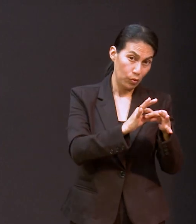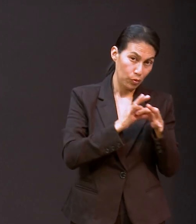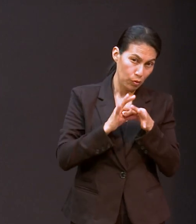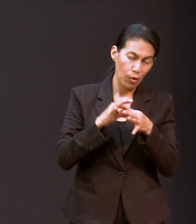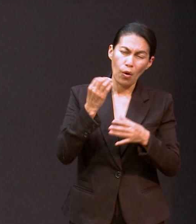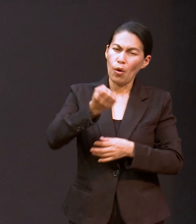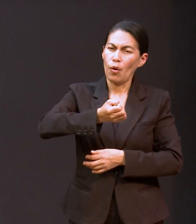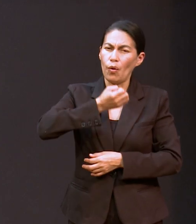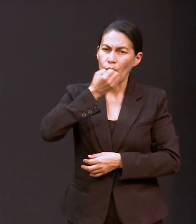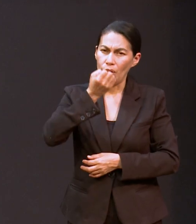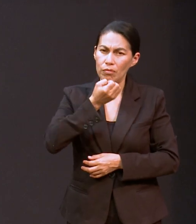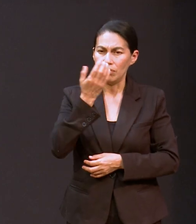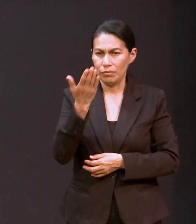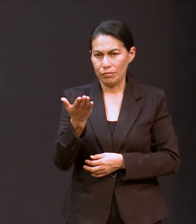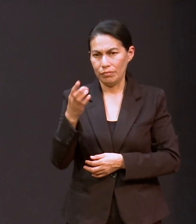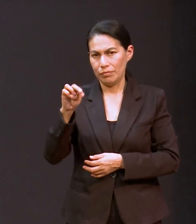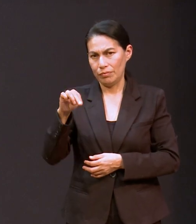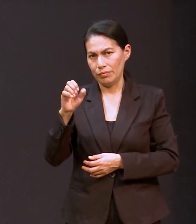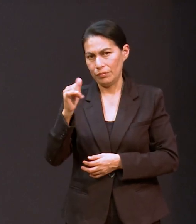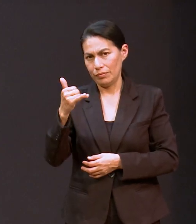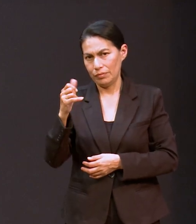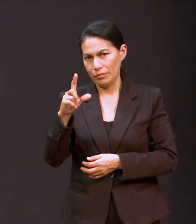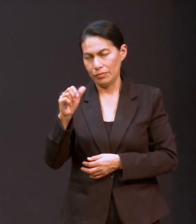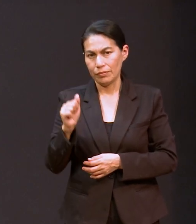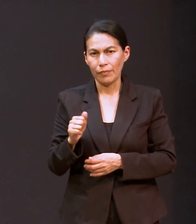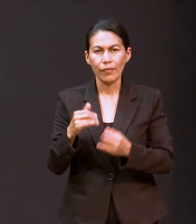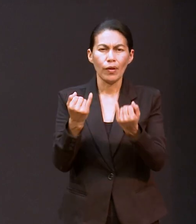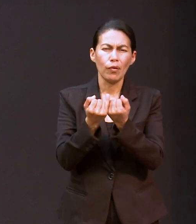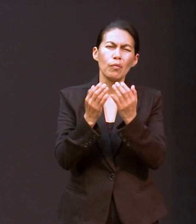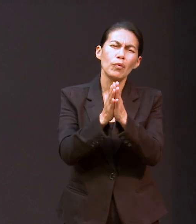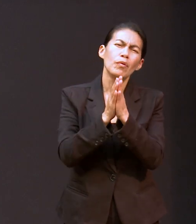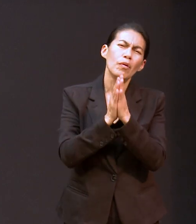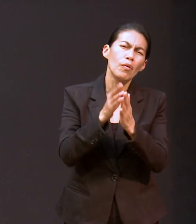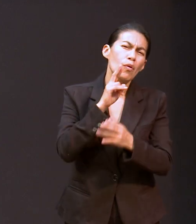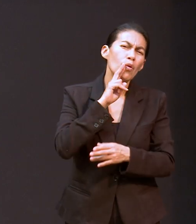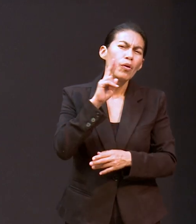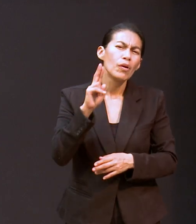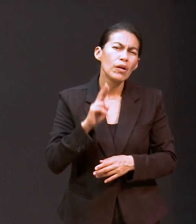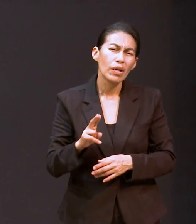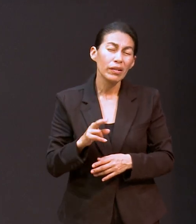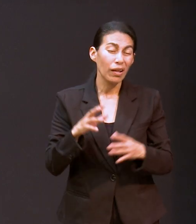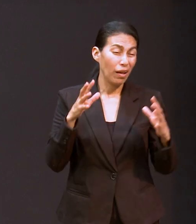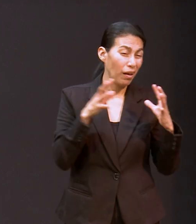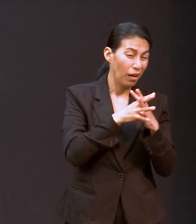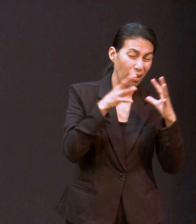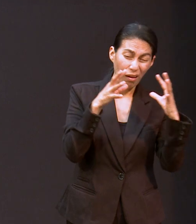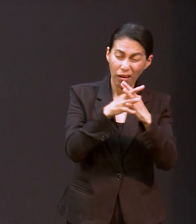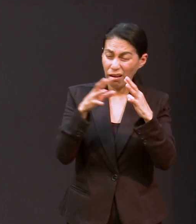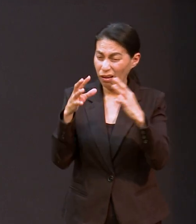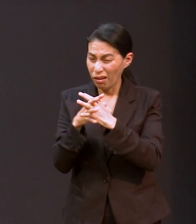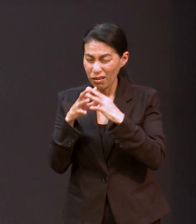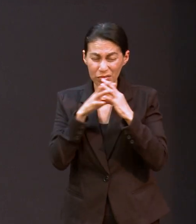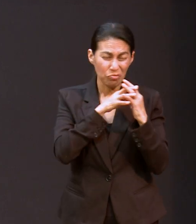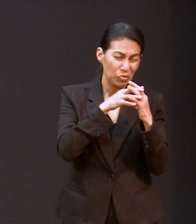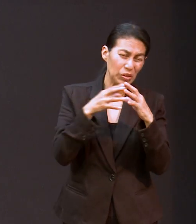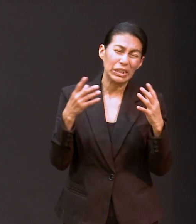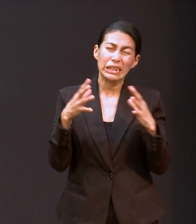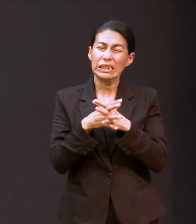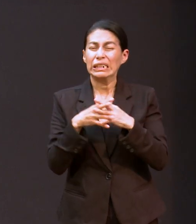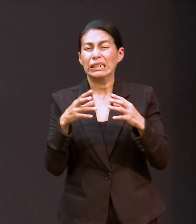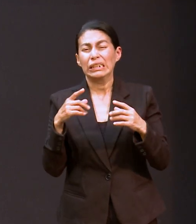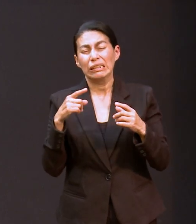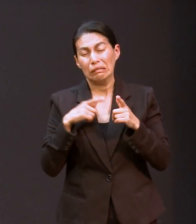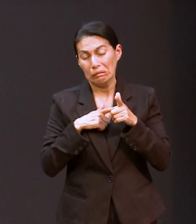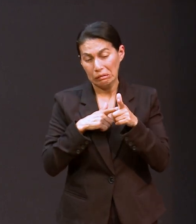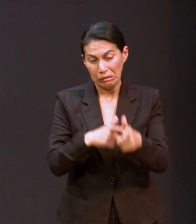unámonos por ella Desde luego sigamos también orando por Ucrania la guerra continúa las